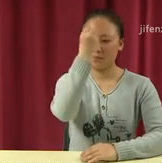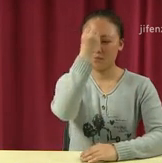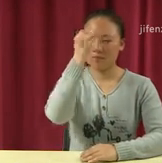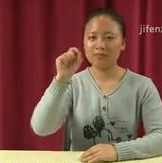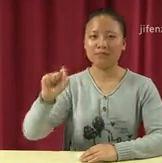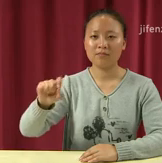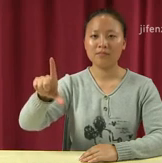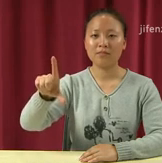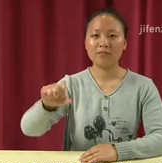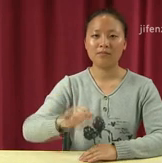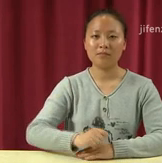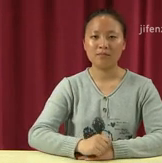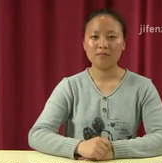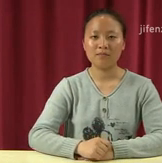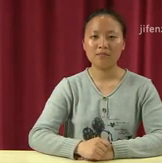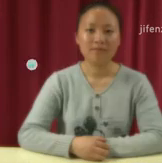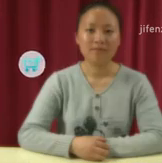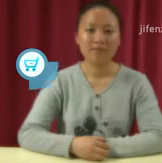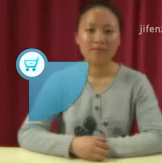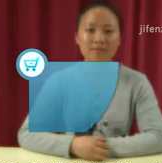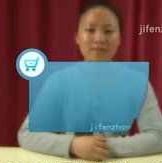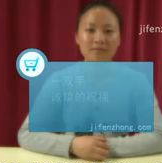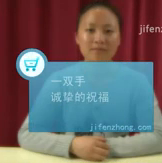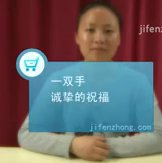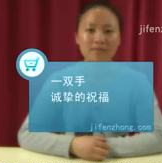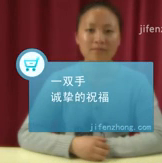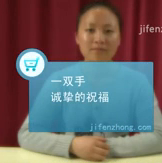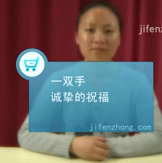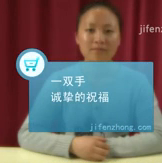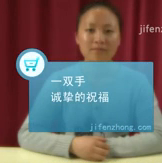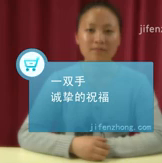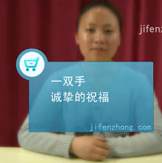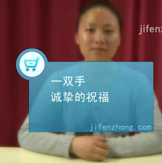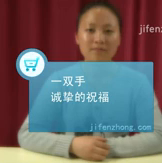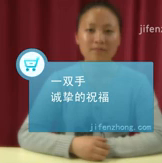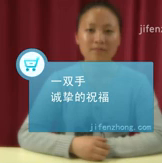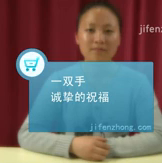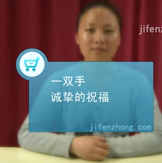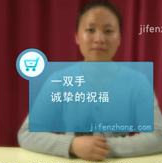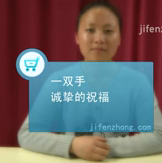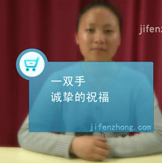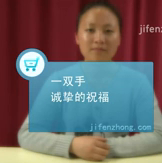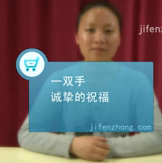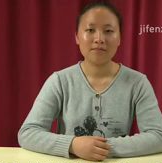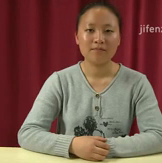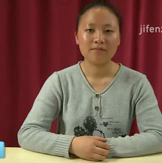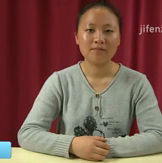说祝你学习进步。你将需要一双手，诚挚的祝福。第一